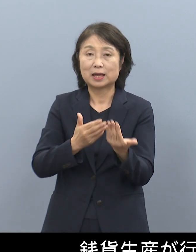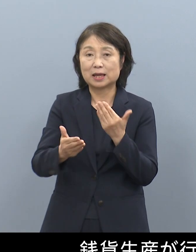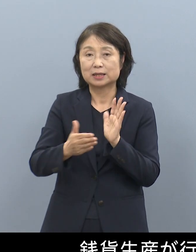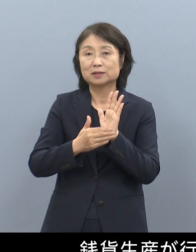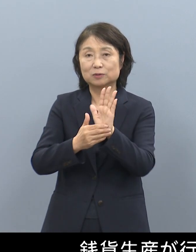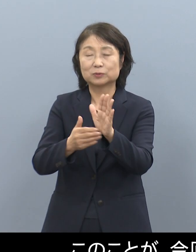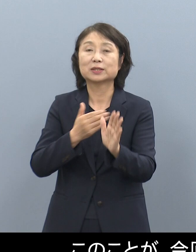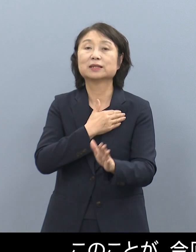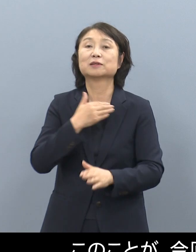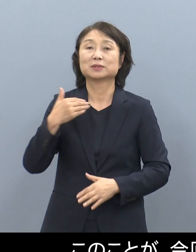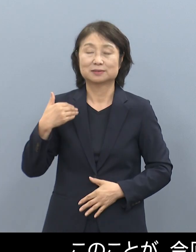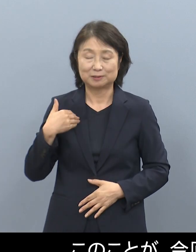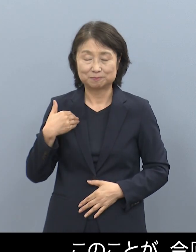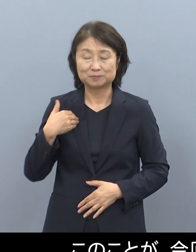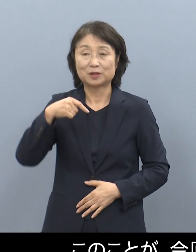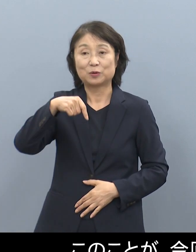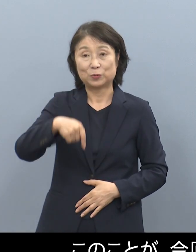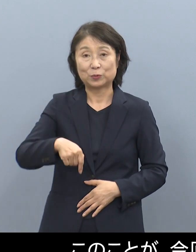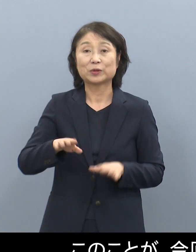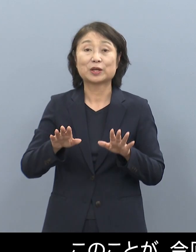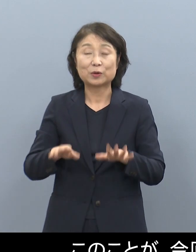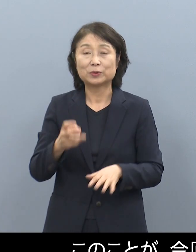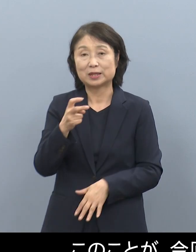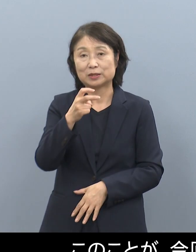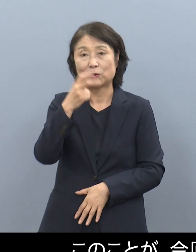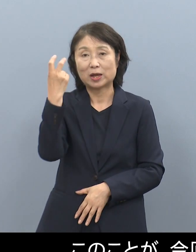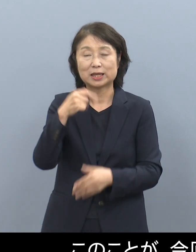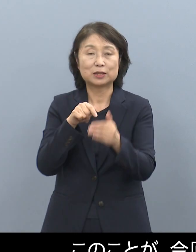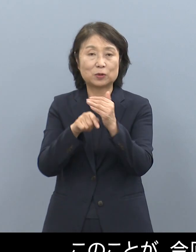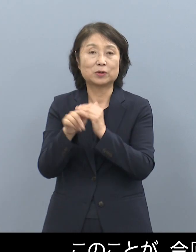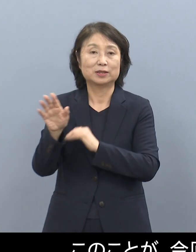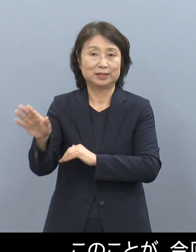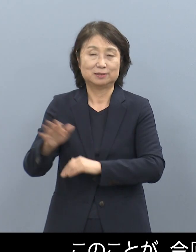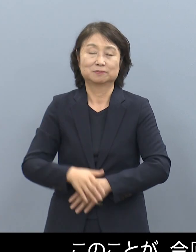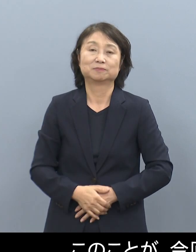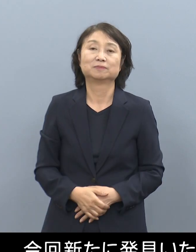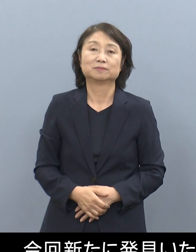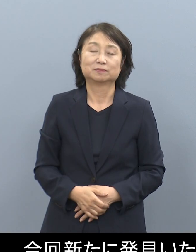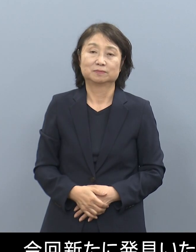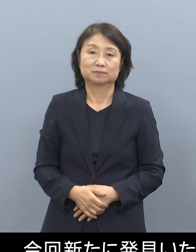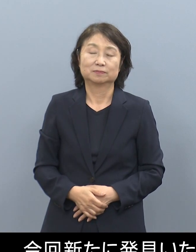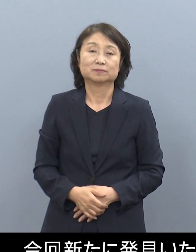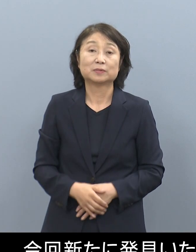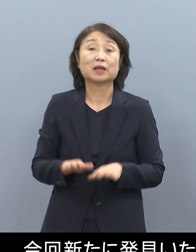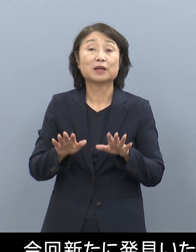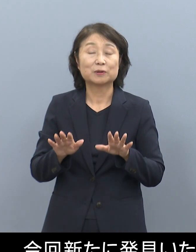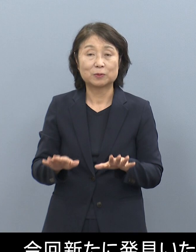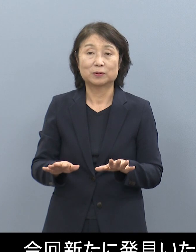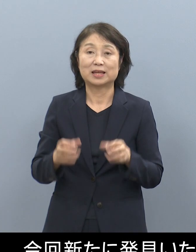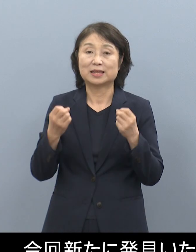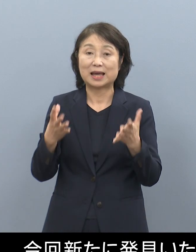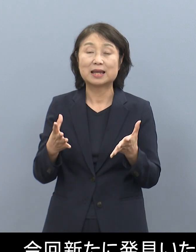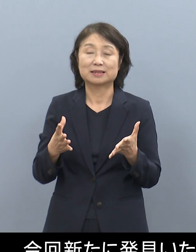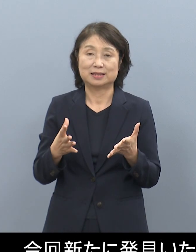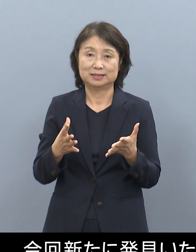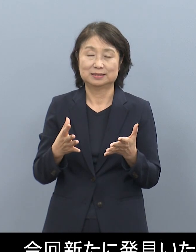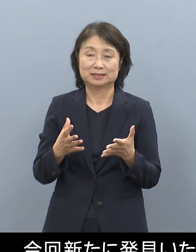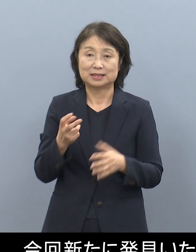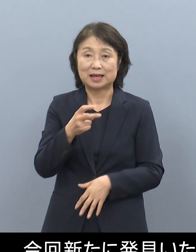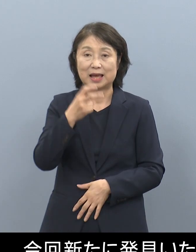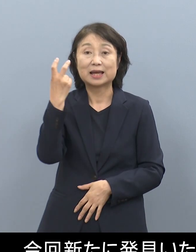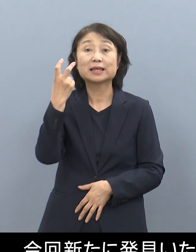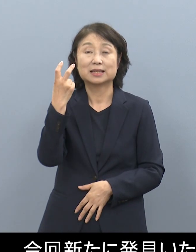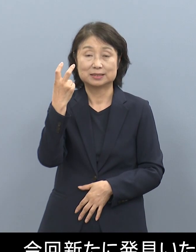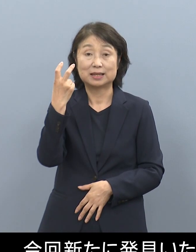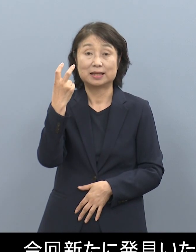。このことが今回の発見の意義でございます。今回新たに発見いたしました附